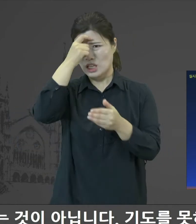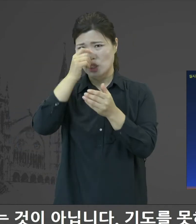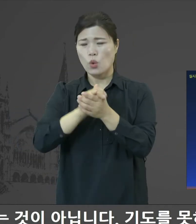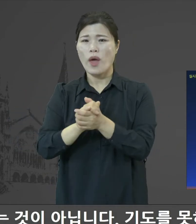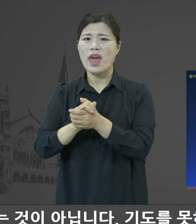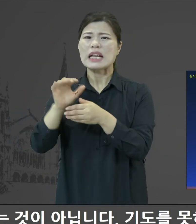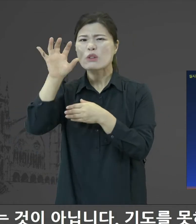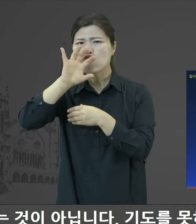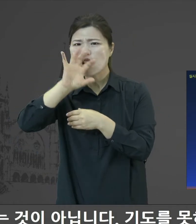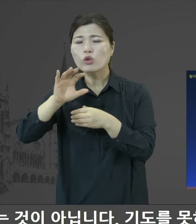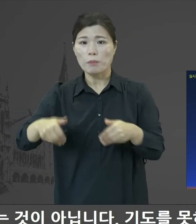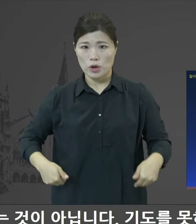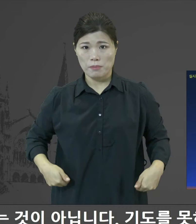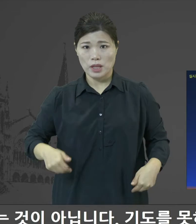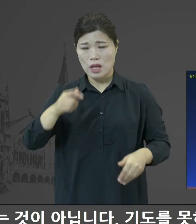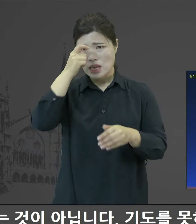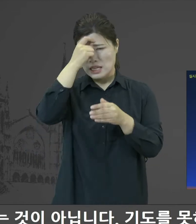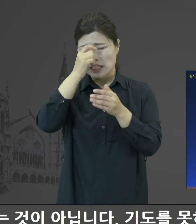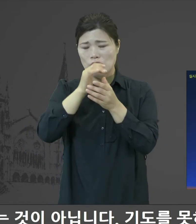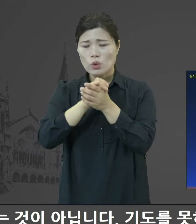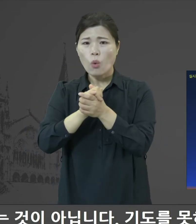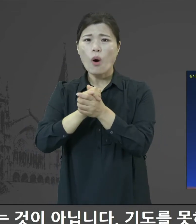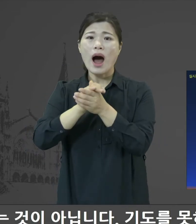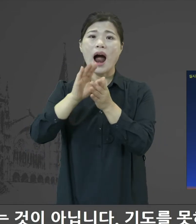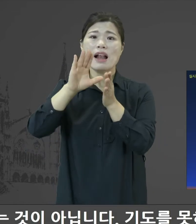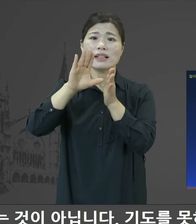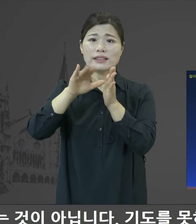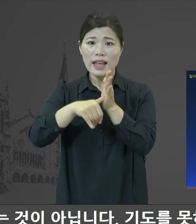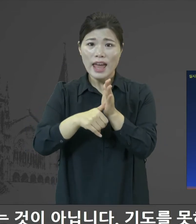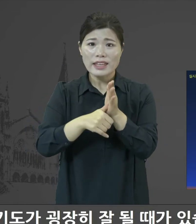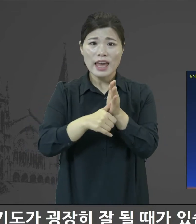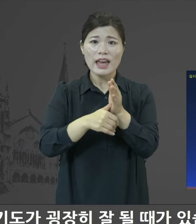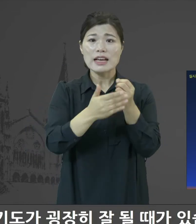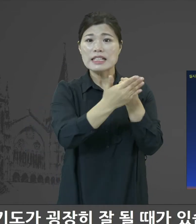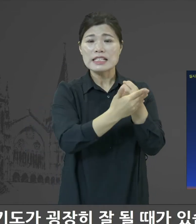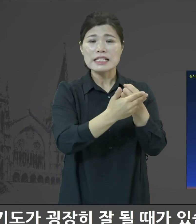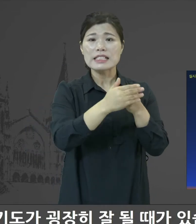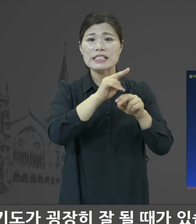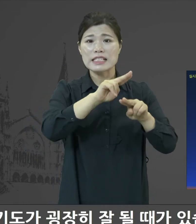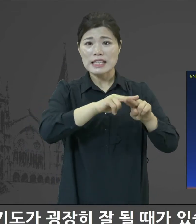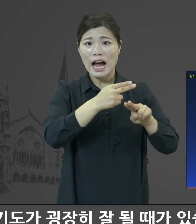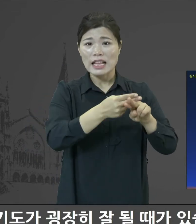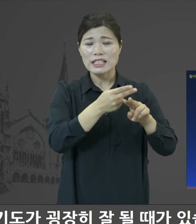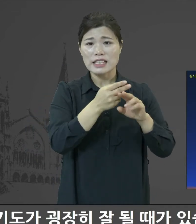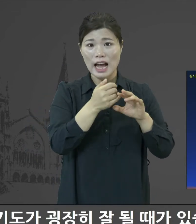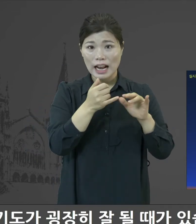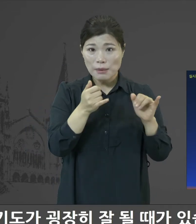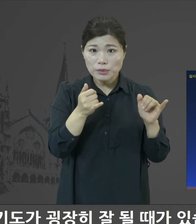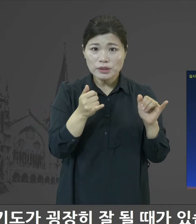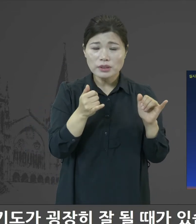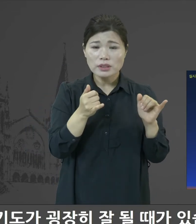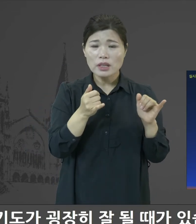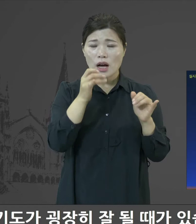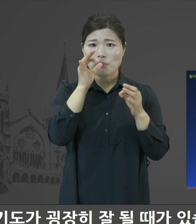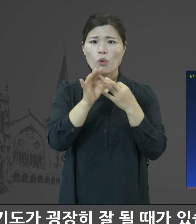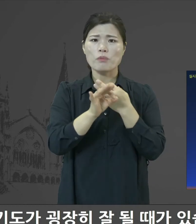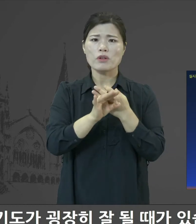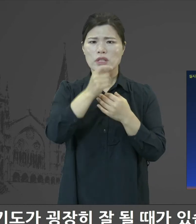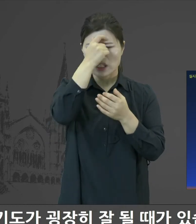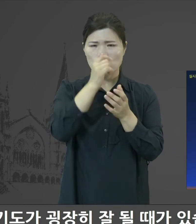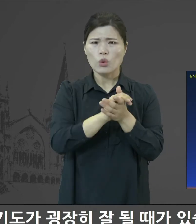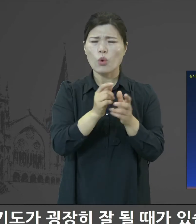사람들의 특징은요, 기도하러 가서 기도 한 번 하기 시작하면 잘 돼요. 그리고 기도에 푹 빠지고 기도를 오래